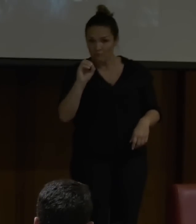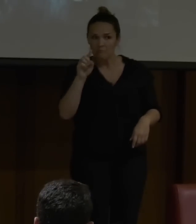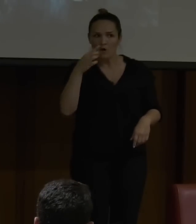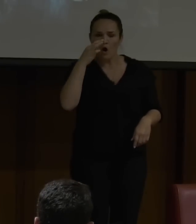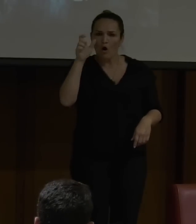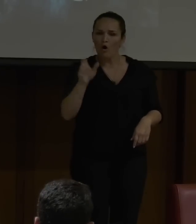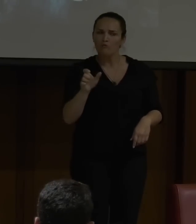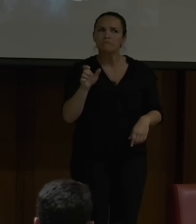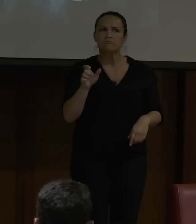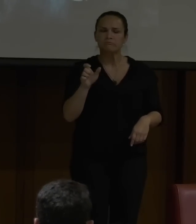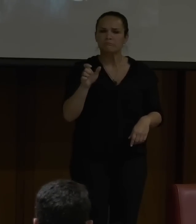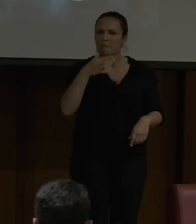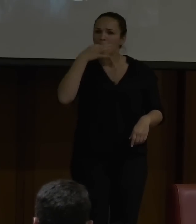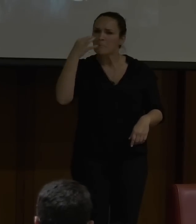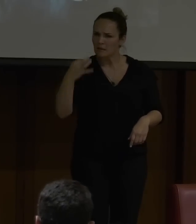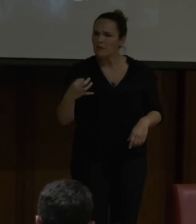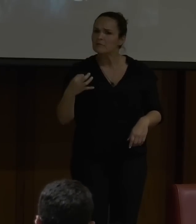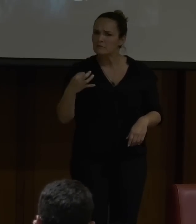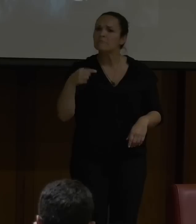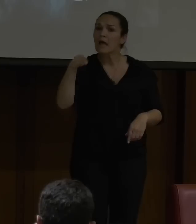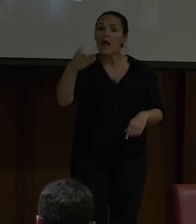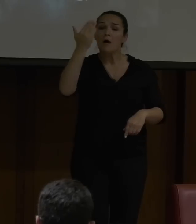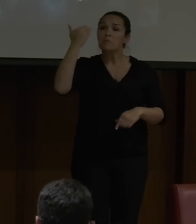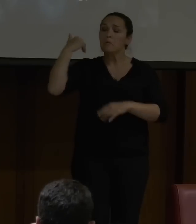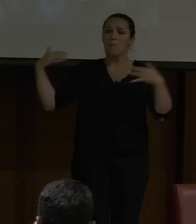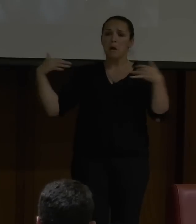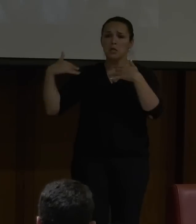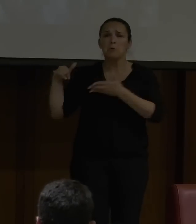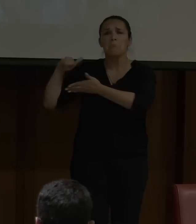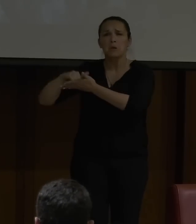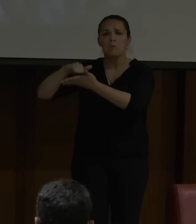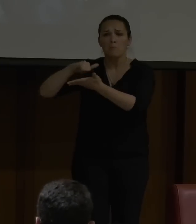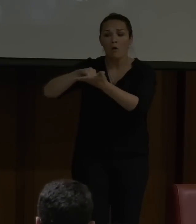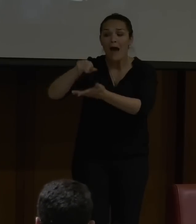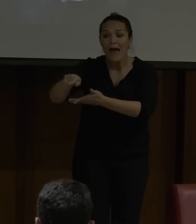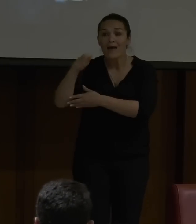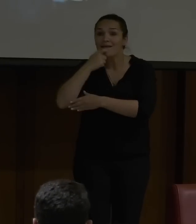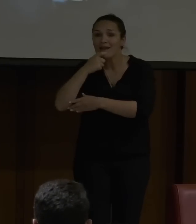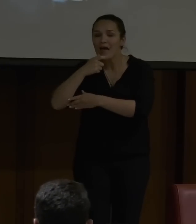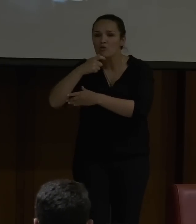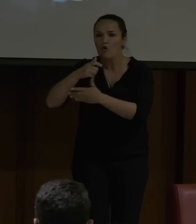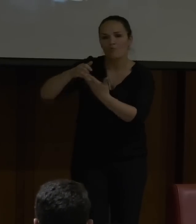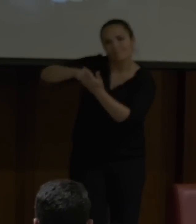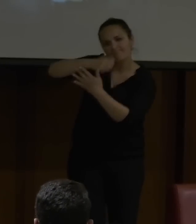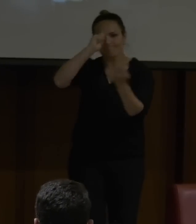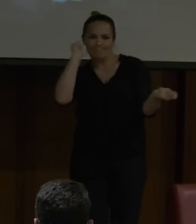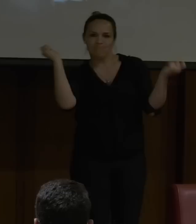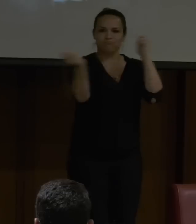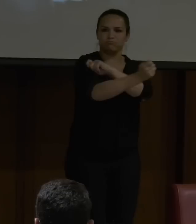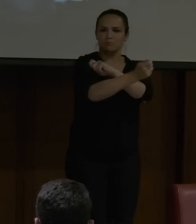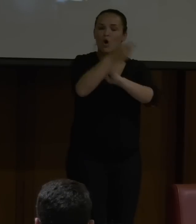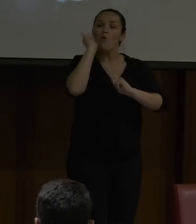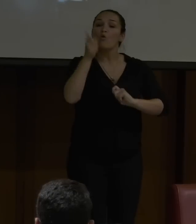entró a cambiarle el lenguaje al vallenato cuando comenzó a hacer sus cantos de manera